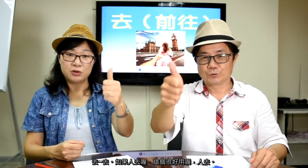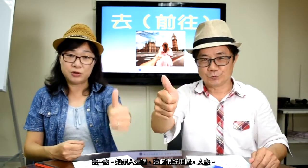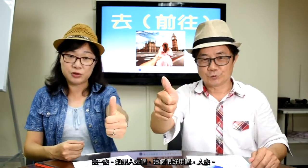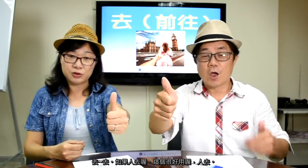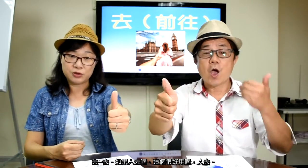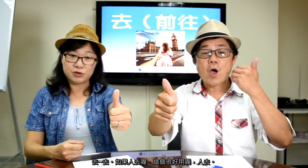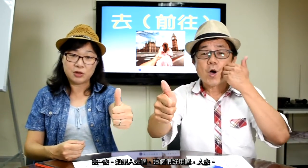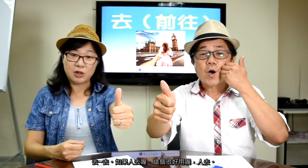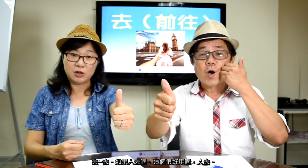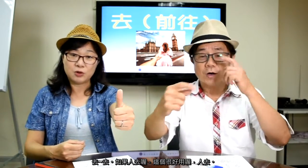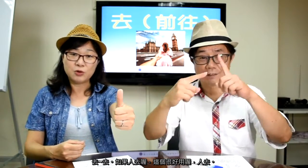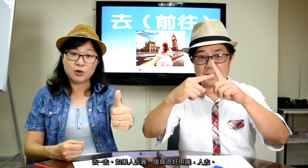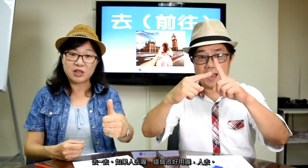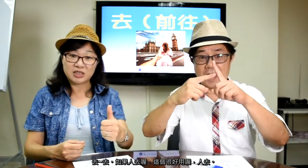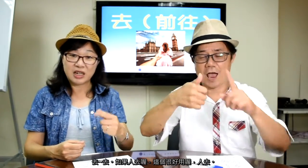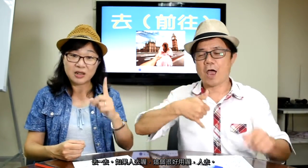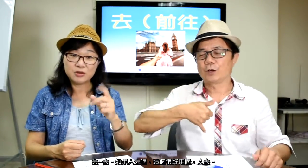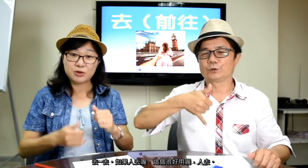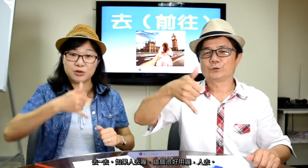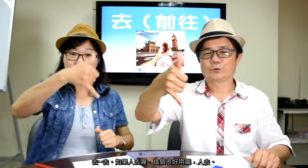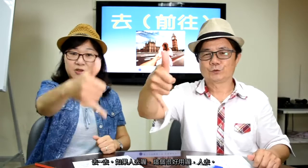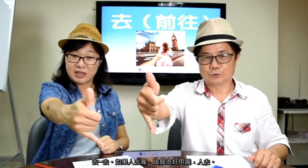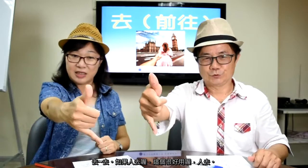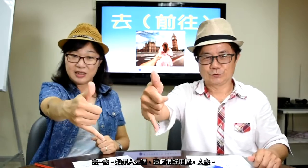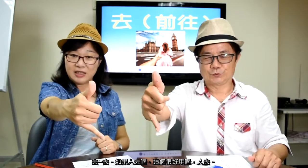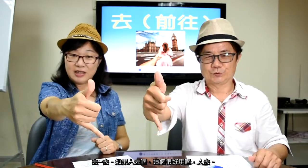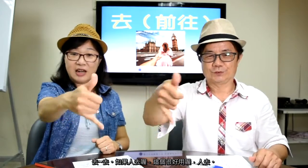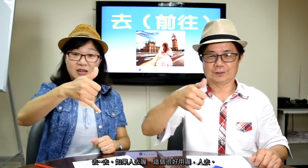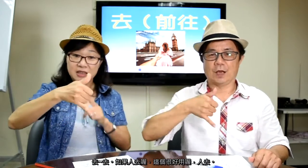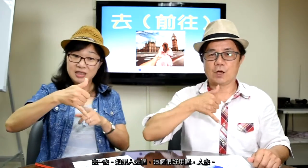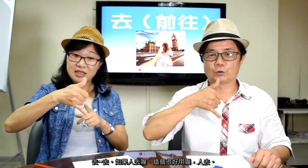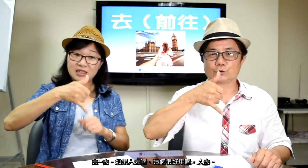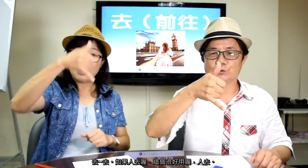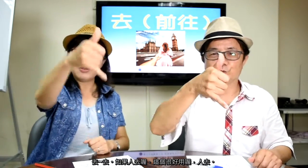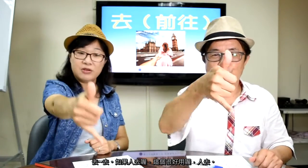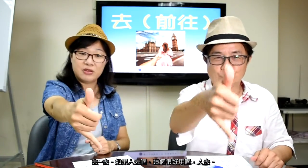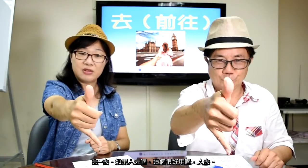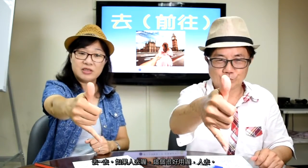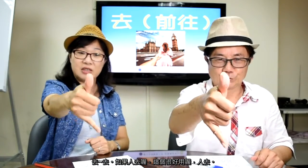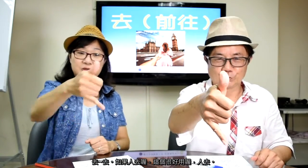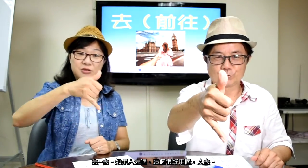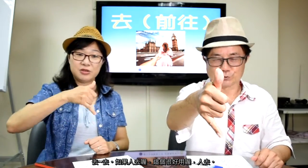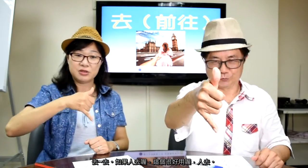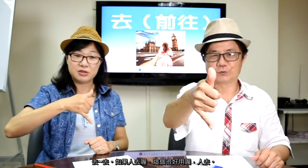去。如果人去，好，这个很好用哦，人去。